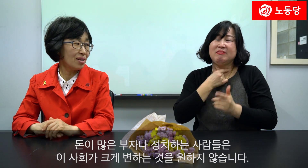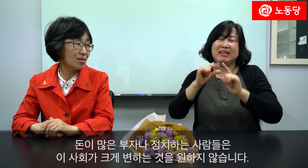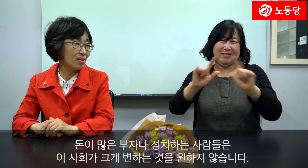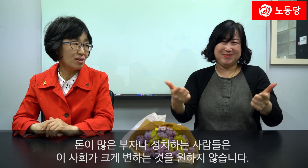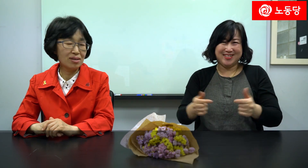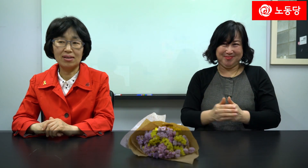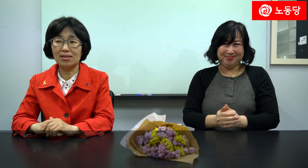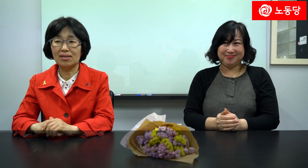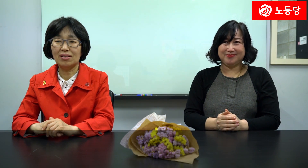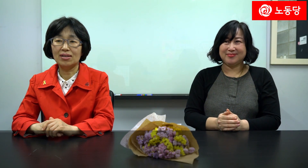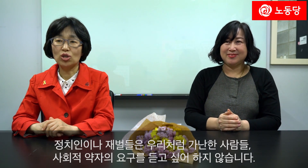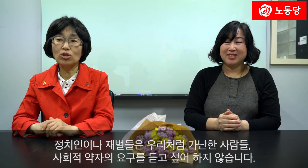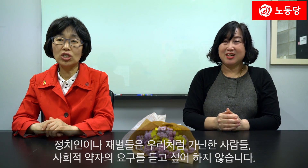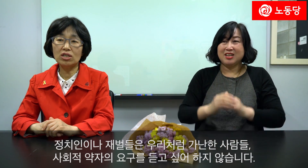않습니다.